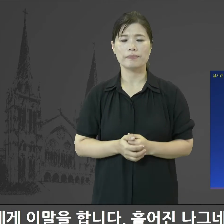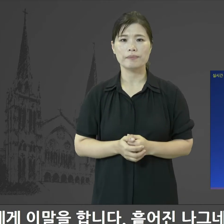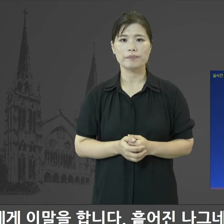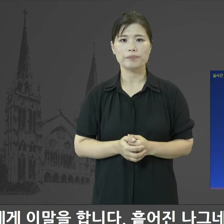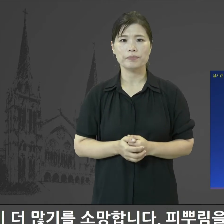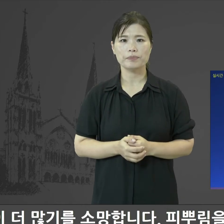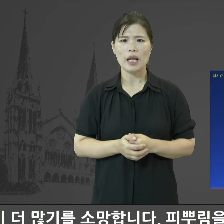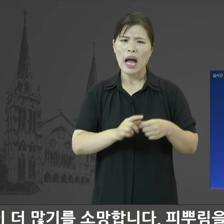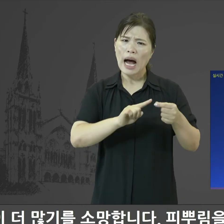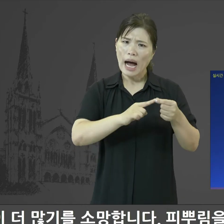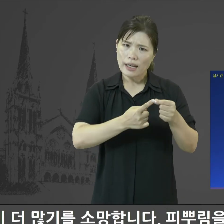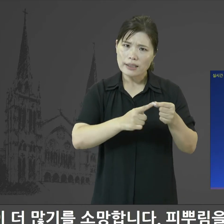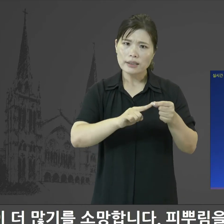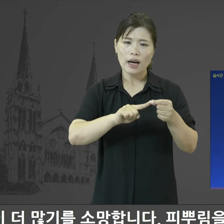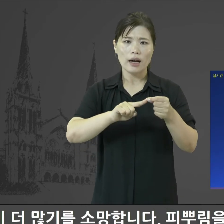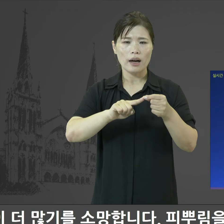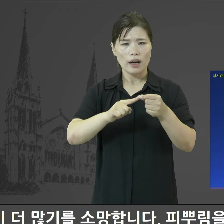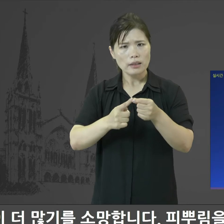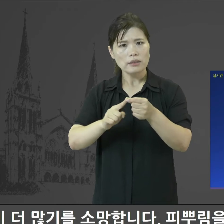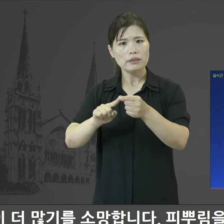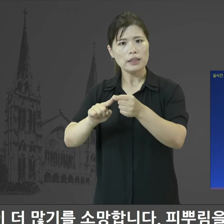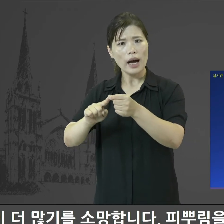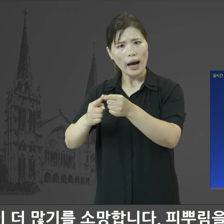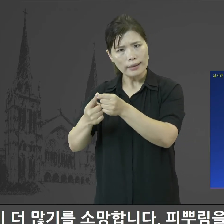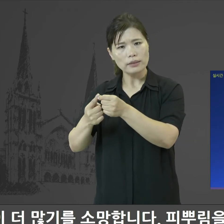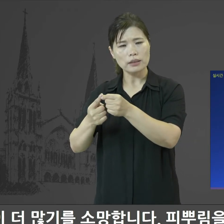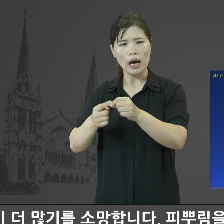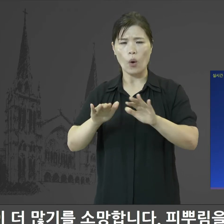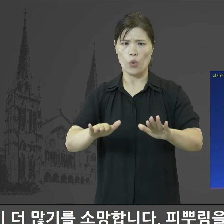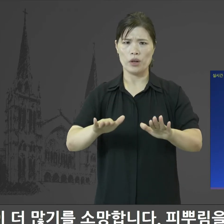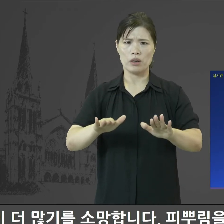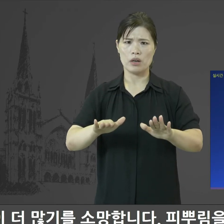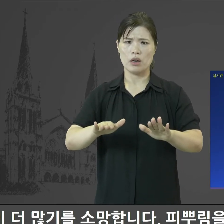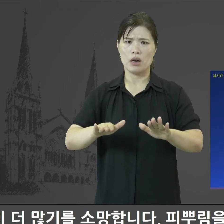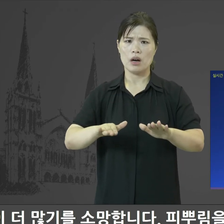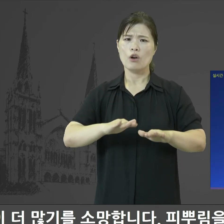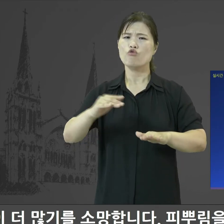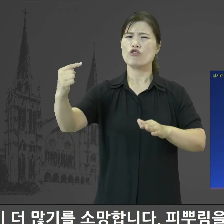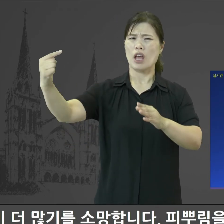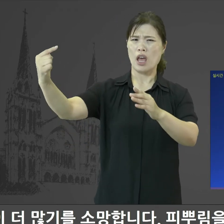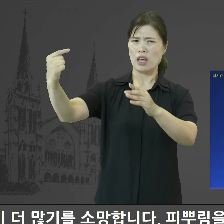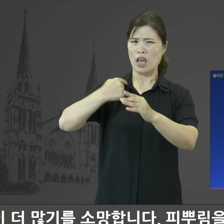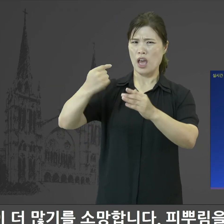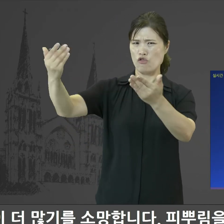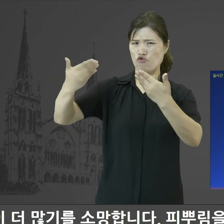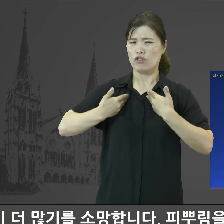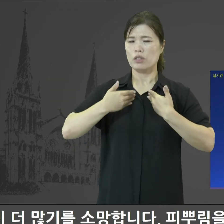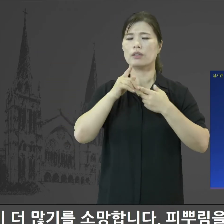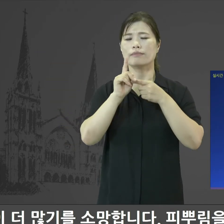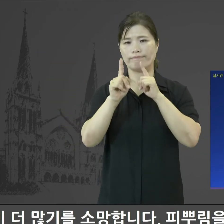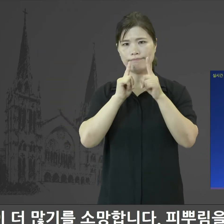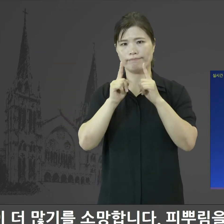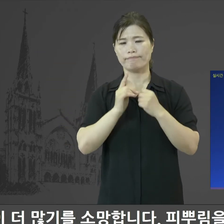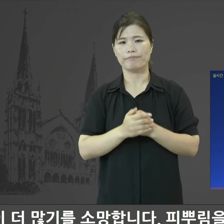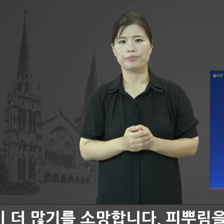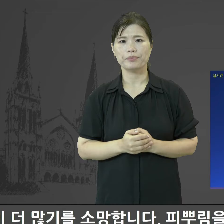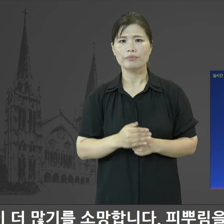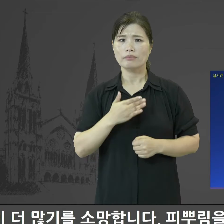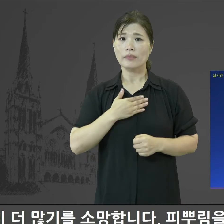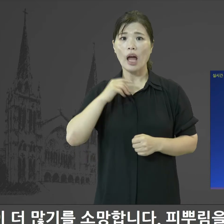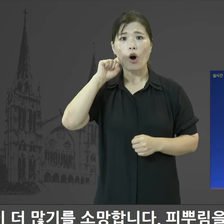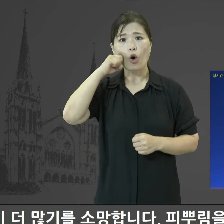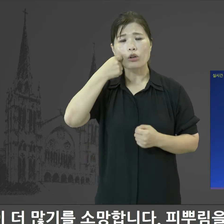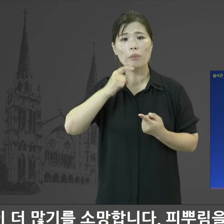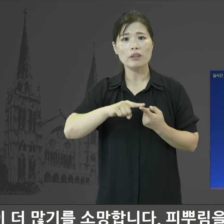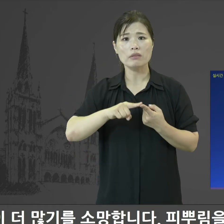한 글자 한 글자 오늘의 우리를 향하여 써주신 말씀입니다. 아무도 나의 어려움에 관심을